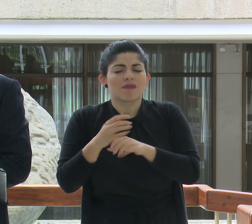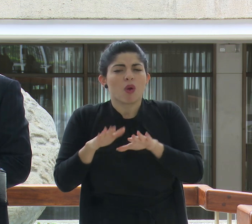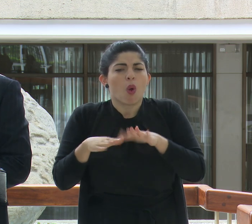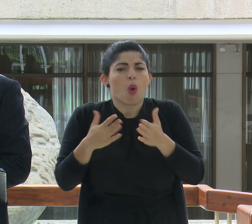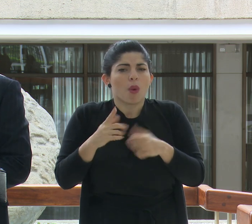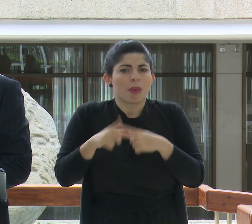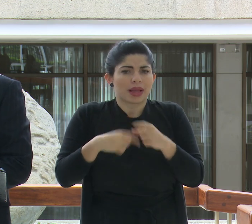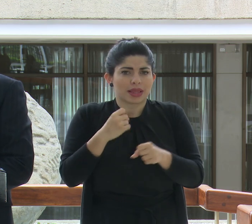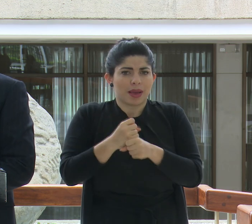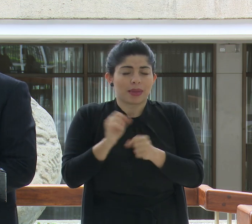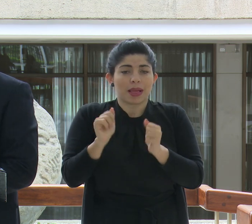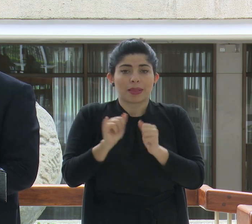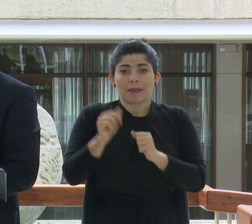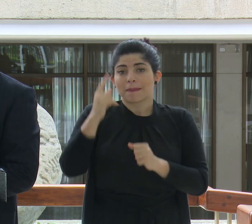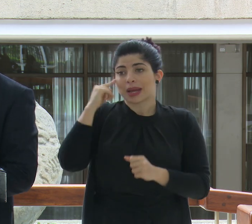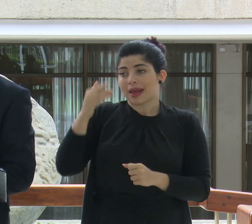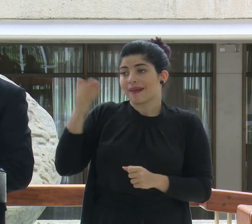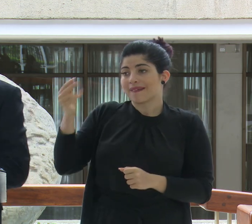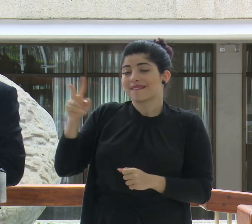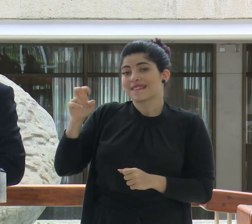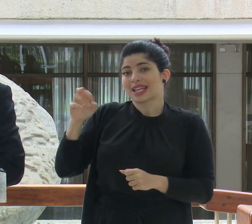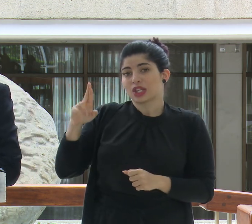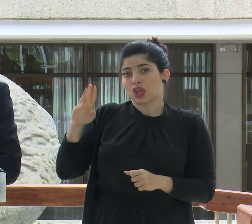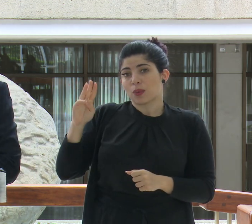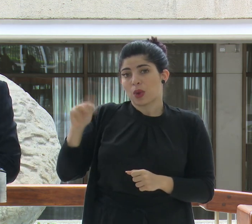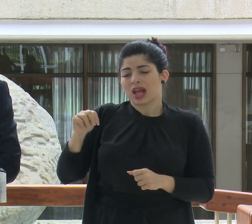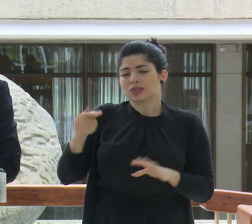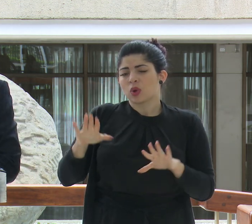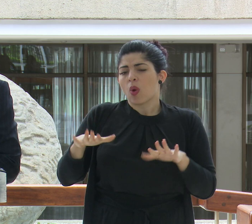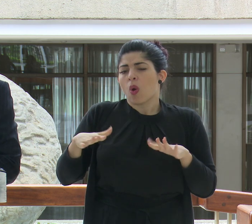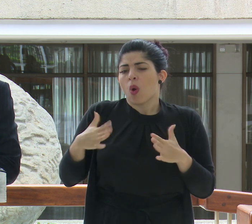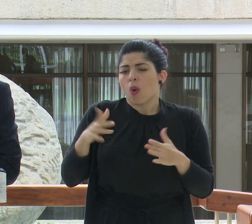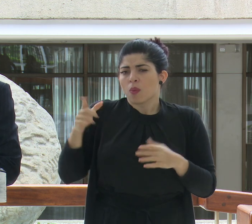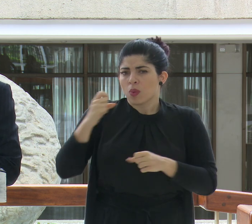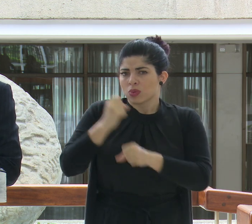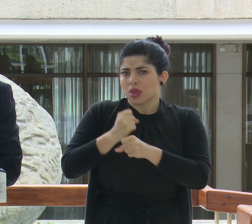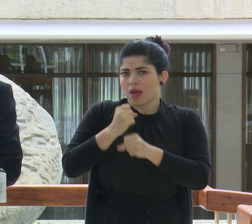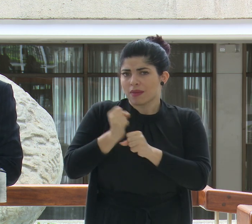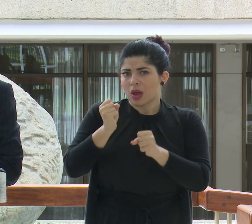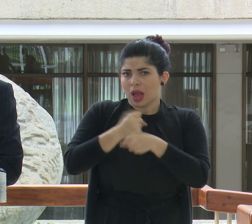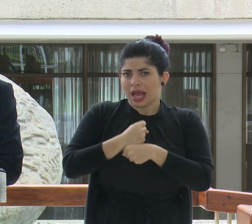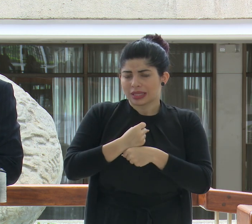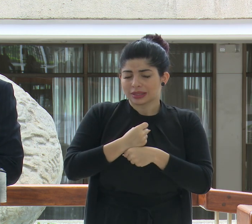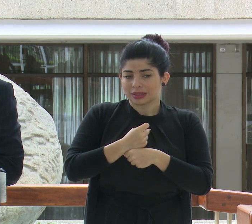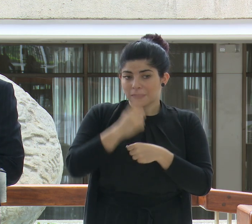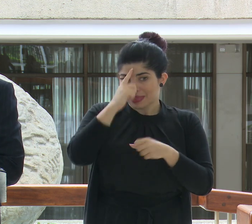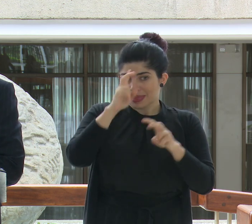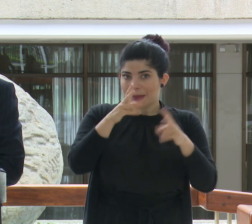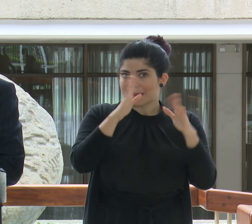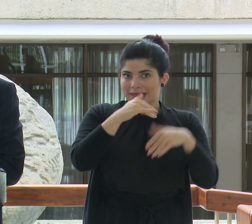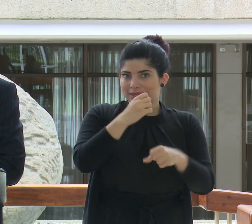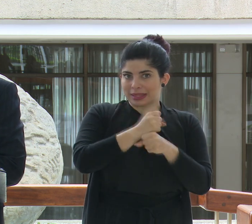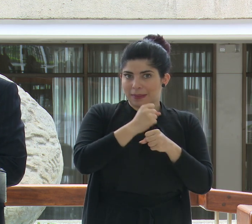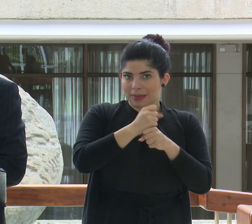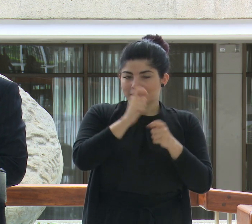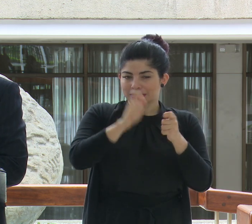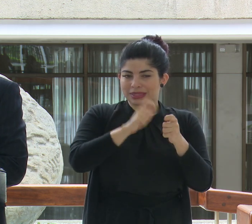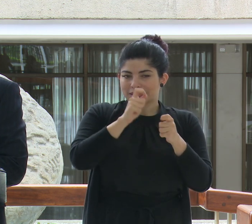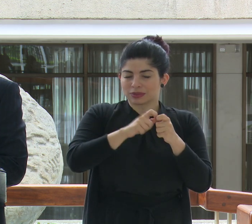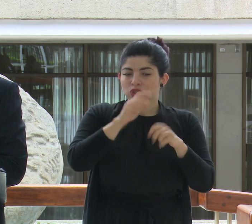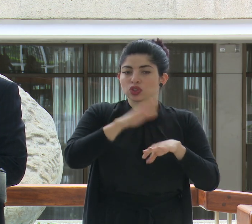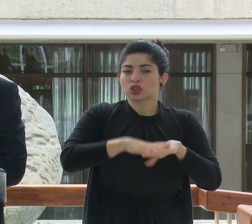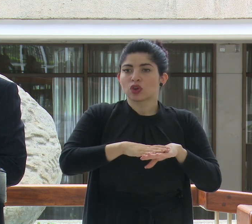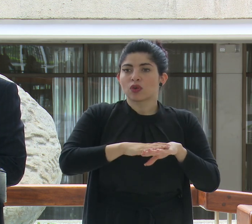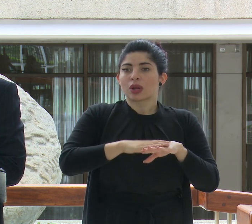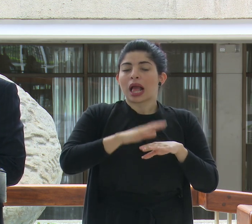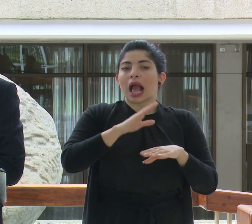también para el señor Víctor Morales, ¿cómo va a ser ese trabajo que usted va a realizar en el desempleo específicamente? Hablemos a nivel de